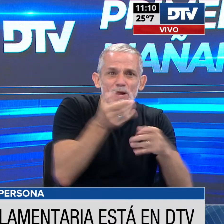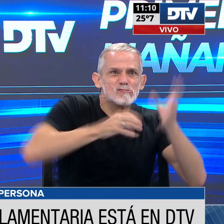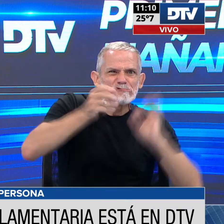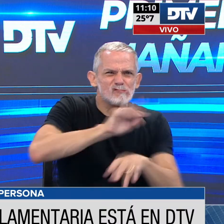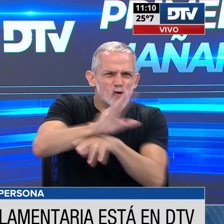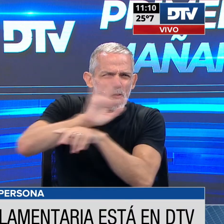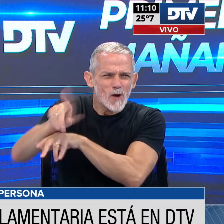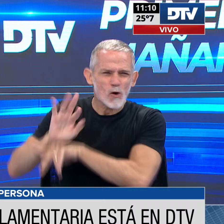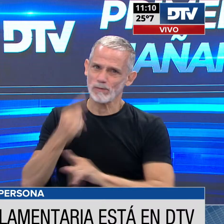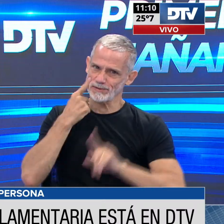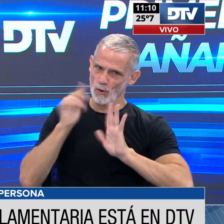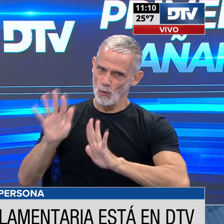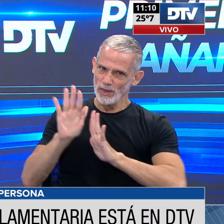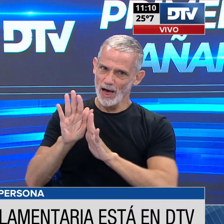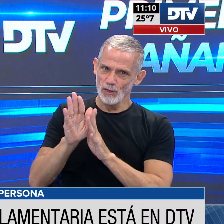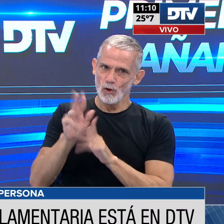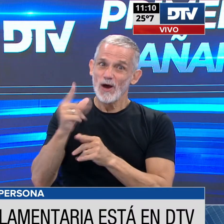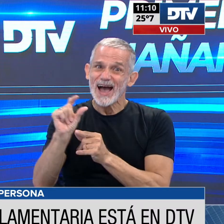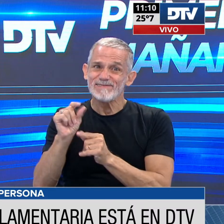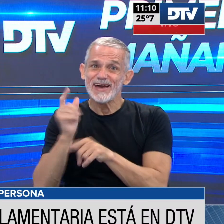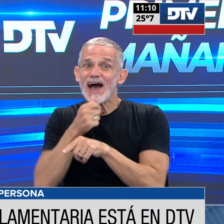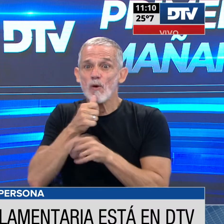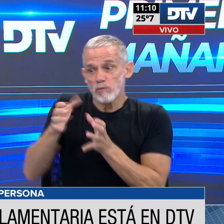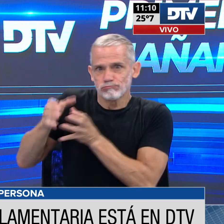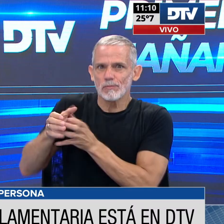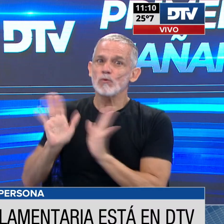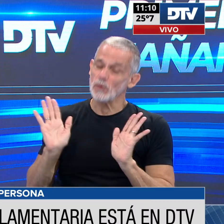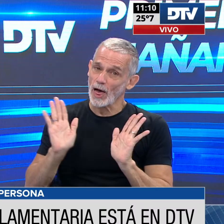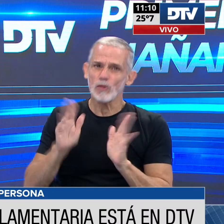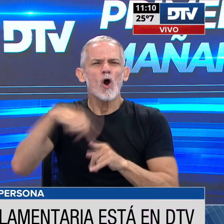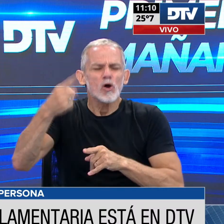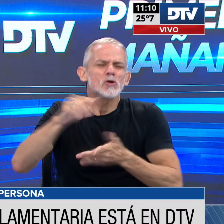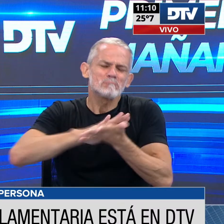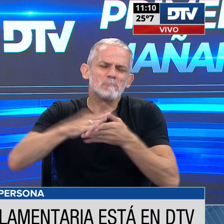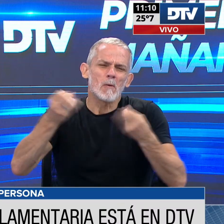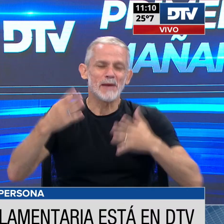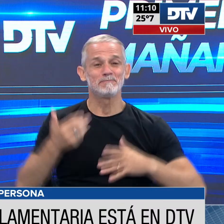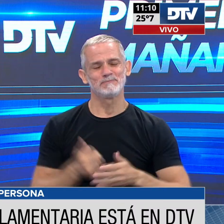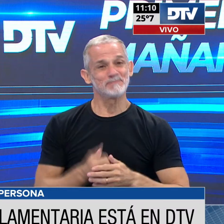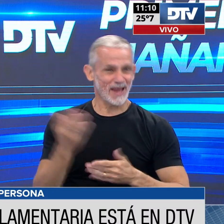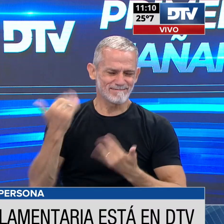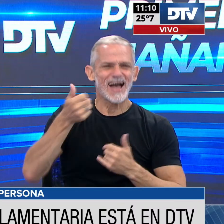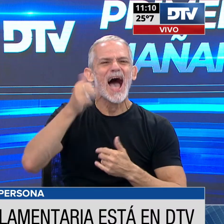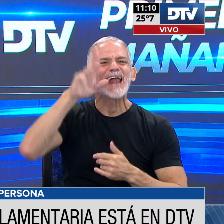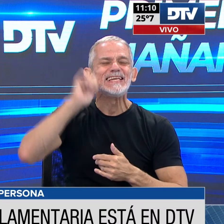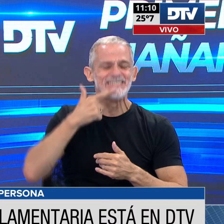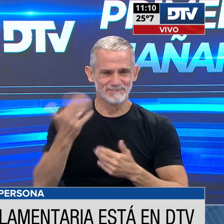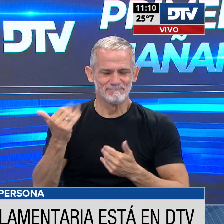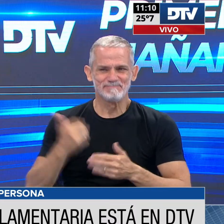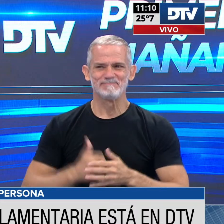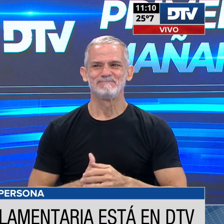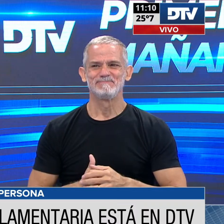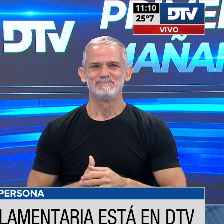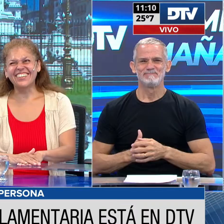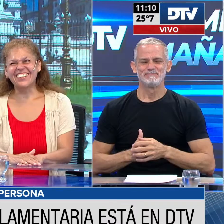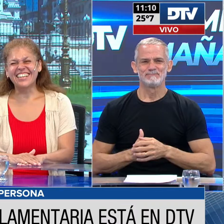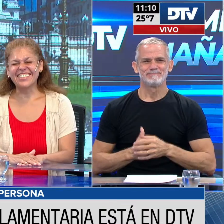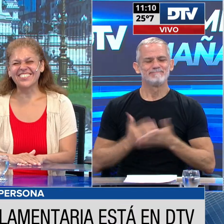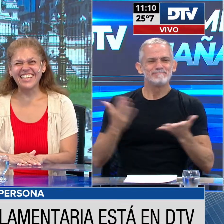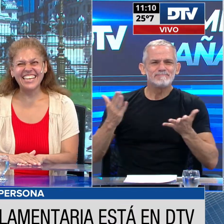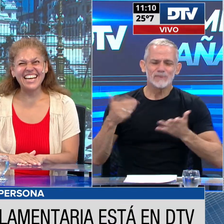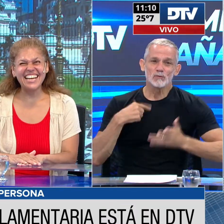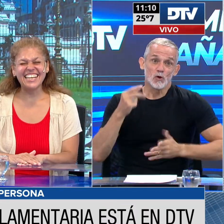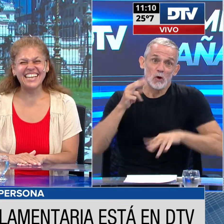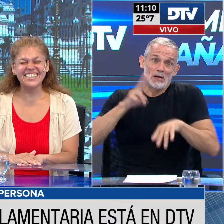esa cuestión, digo, eso más o menos se sobrelleva. A ver, decime, Arelis, dale, a ver. Sí, No,